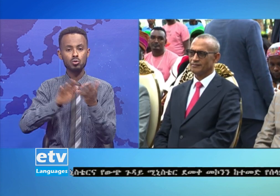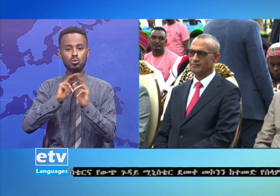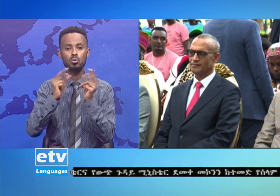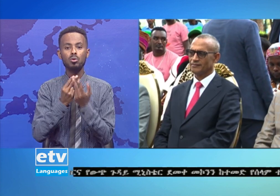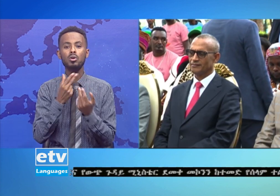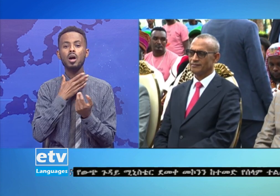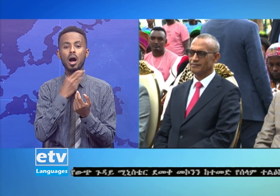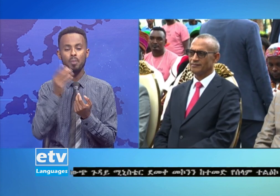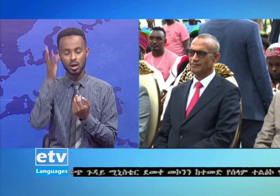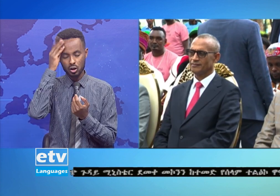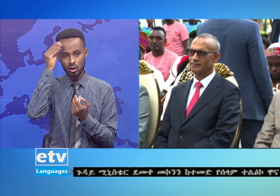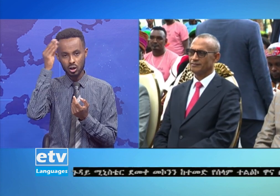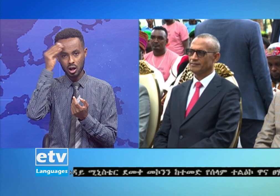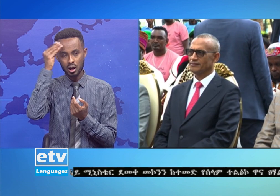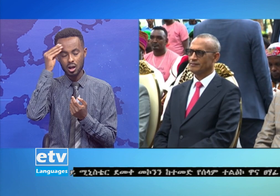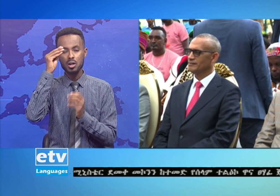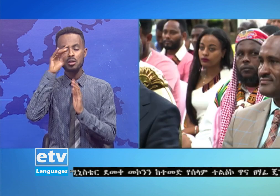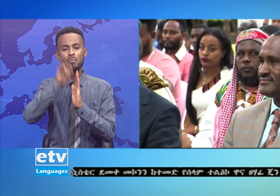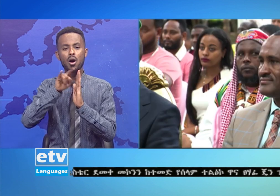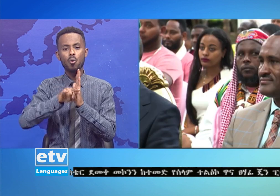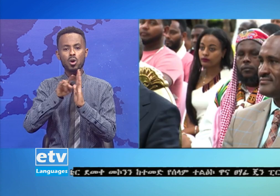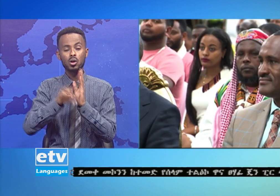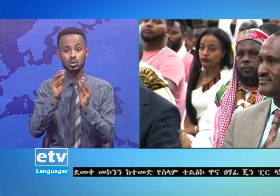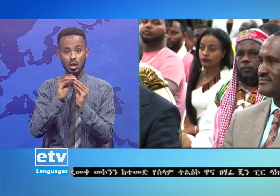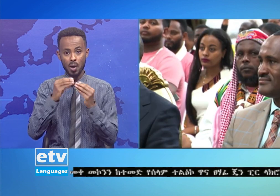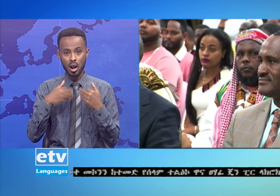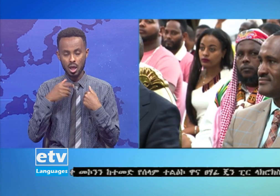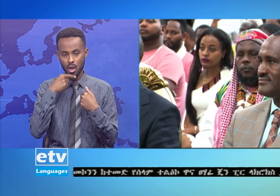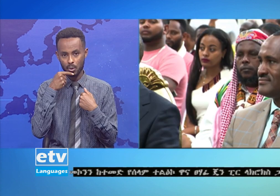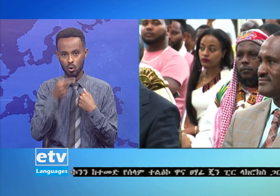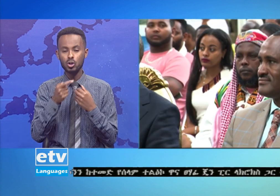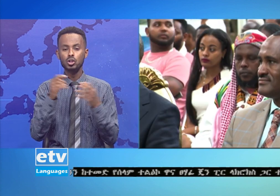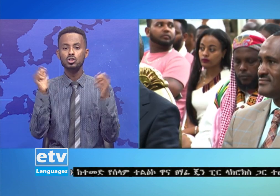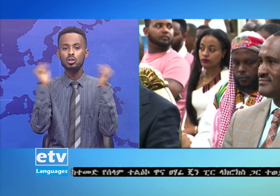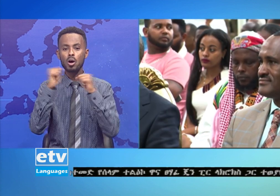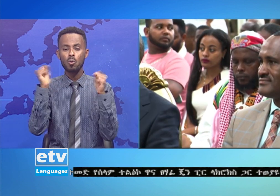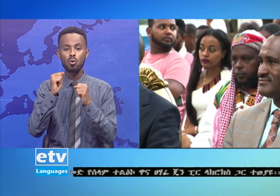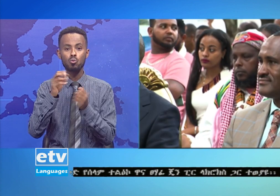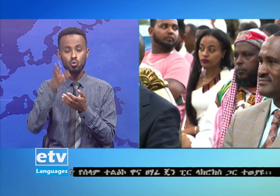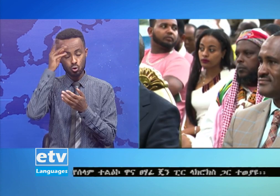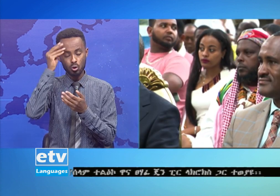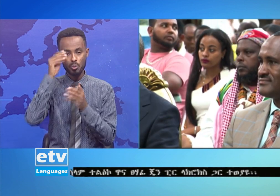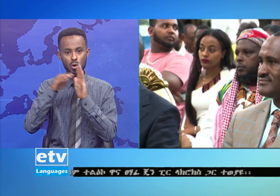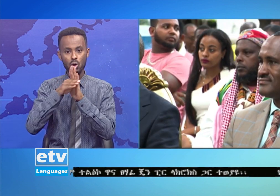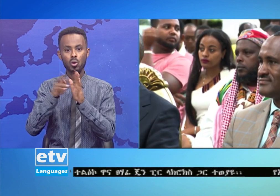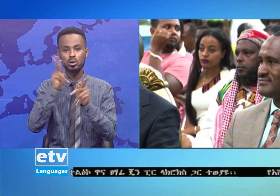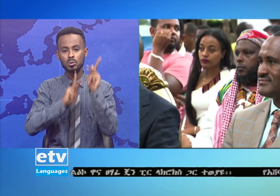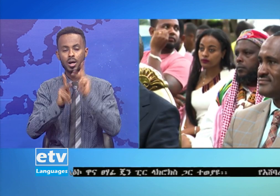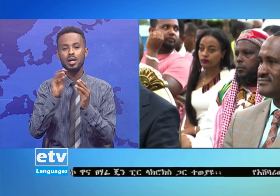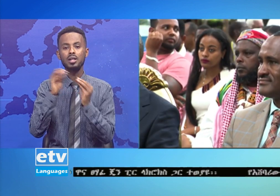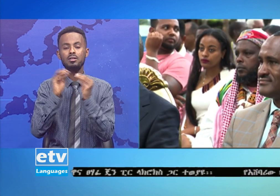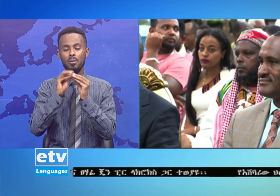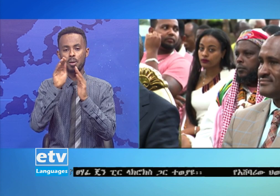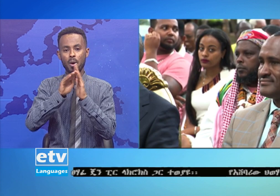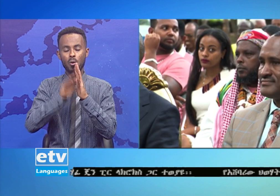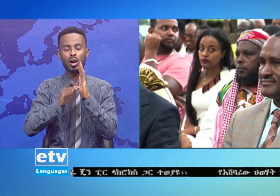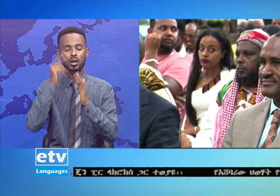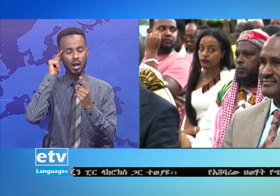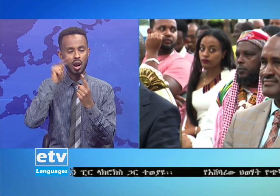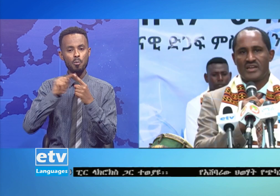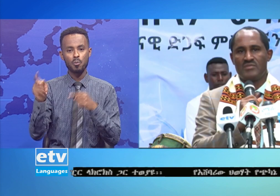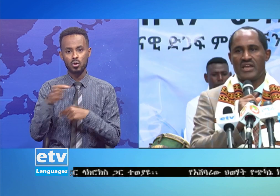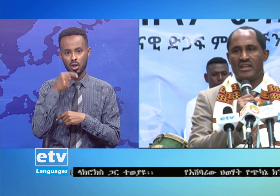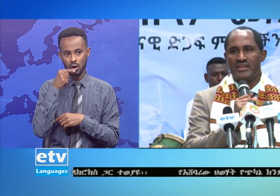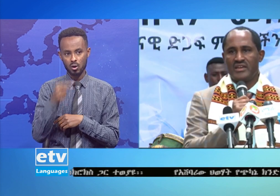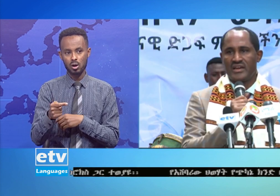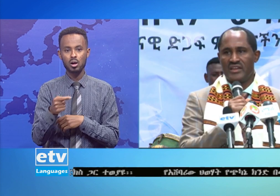ካማራ ሊቃን ጋር የማወራርደው ሂሳባለኝ ማለቱ ጸቡ ሊቃኑ የሚወክለውን ህዝብ ጭምር ሂሳብ ለማወራረድ ያለመ መሆኑን